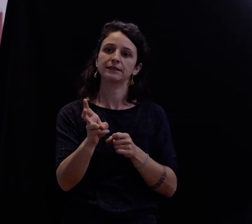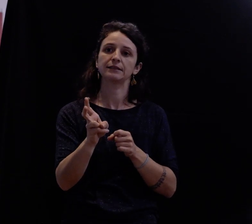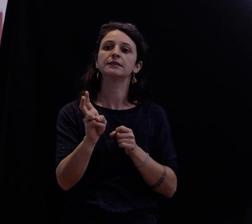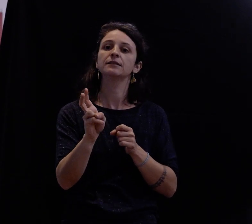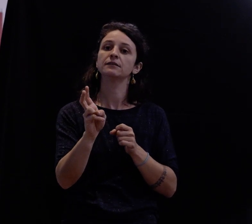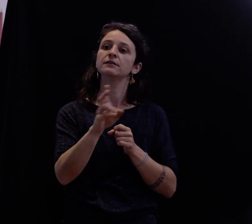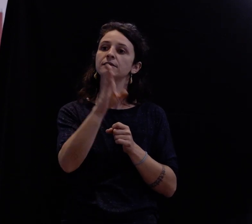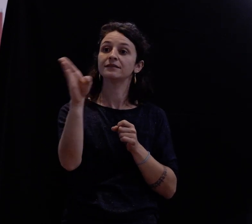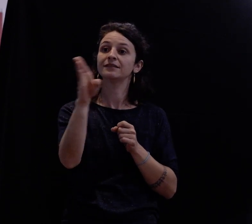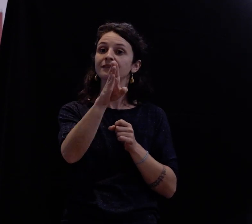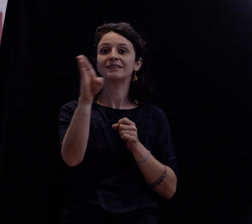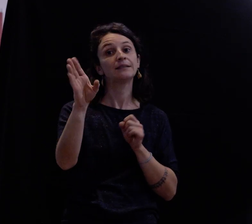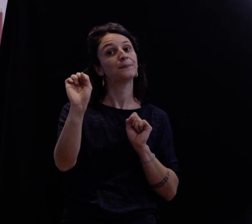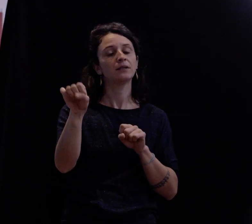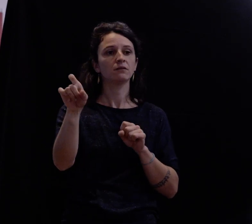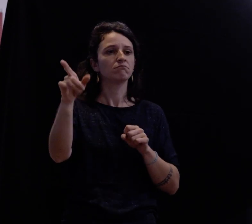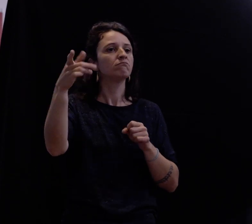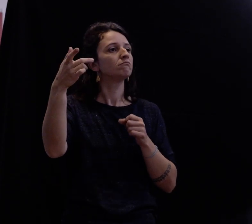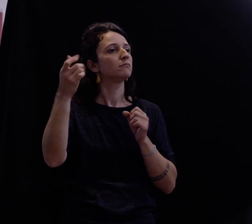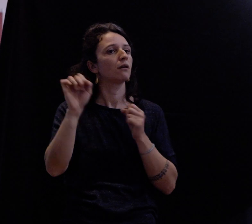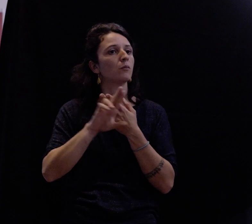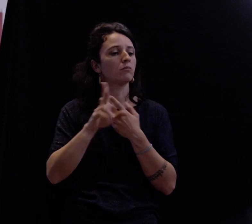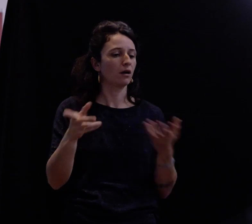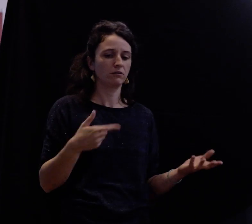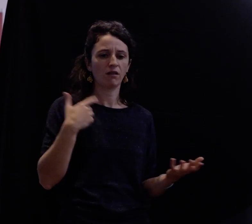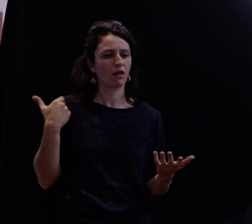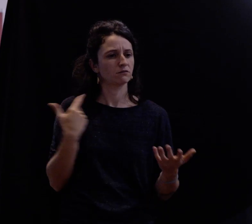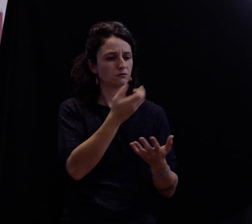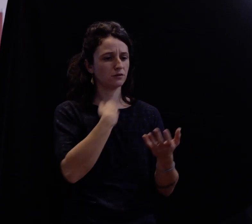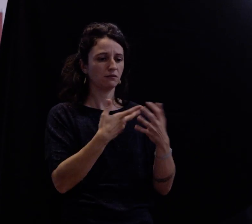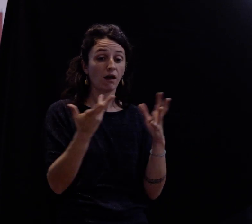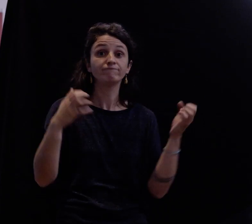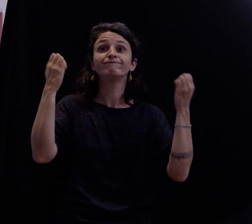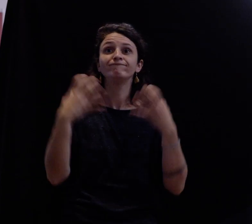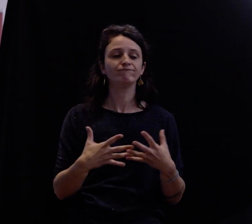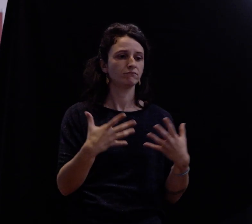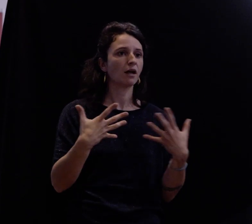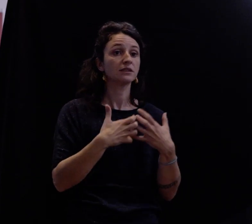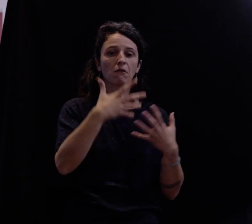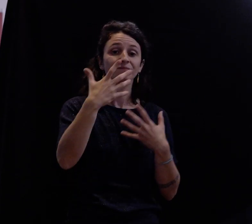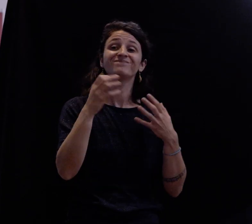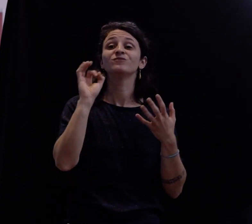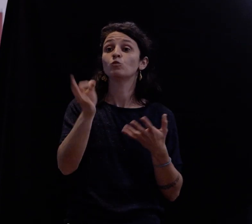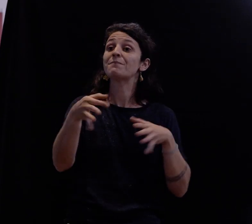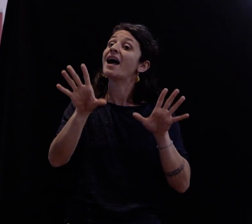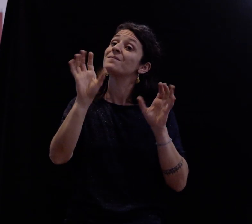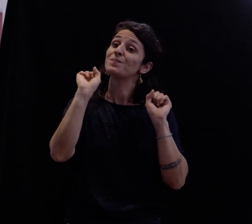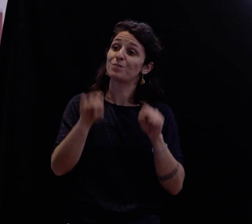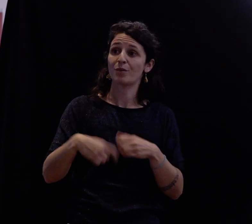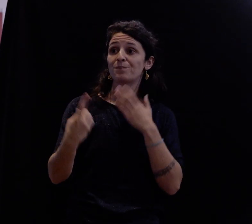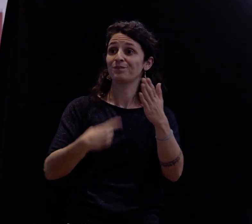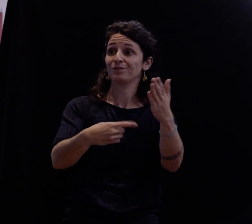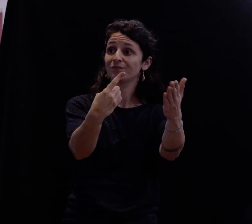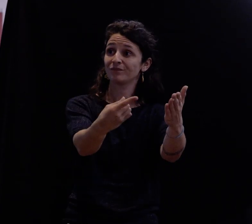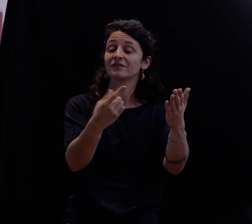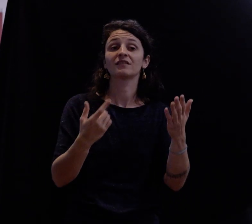dire, mais attendez, vous venez de me dire que c'était un accident. Oui, mais malgré tout, cet accident, quand il est apparu une fois, il peut se reproduire. Parce que, comme on l'a